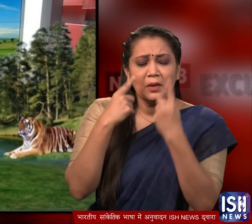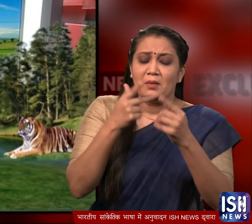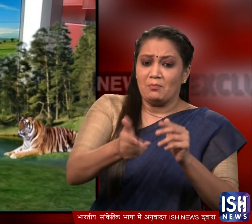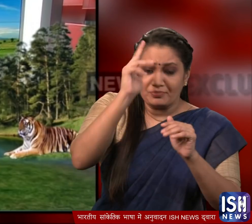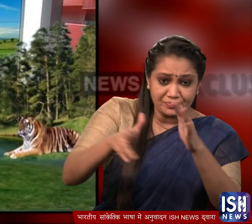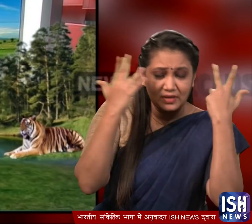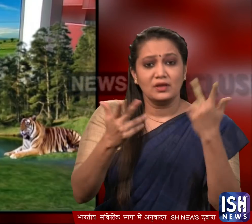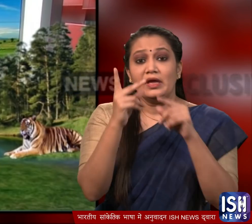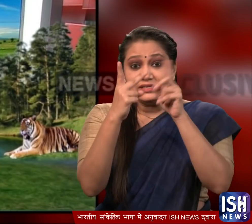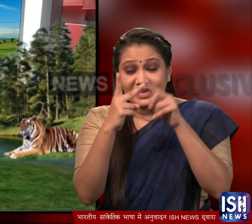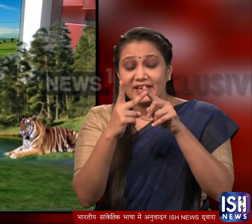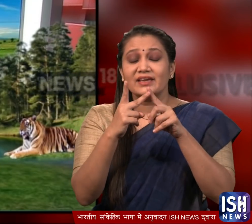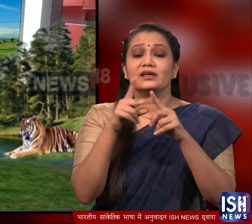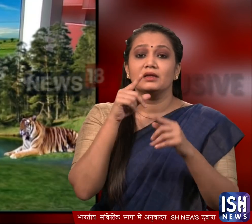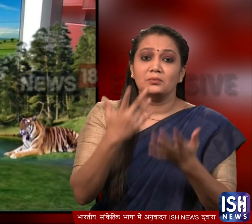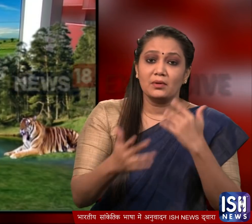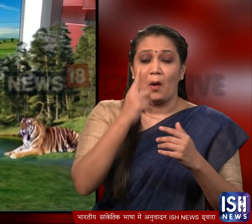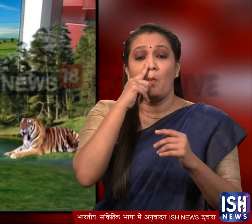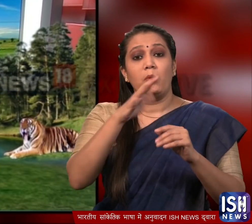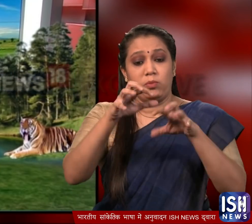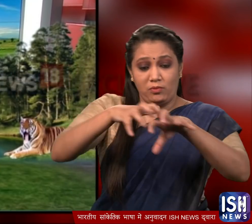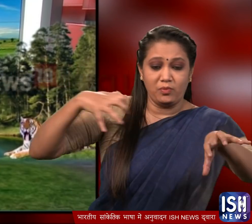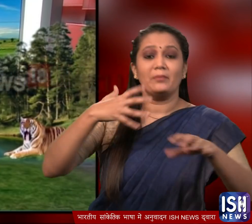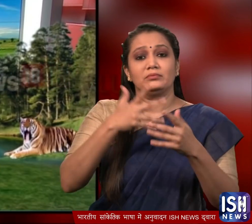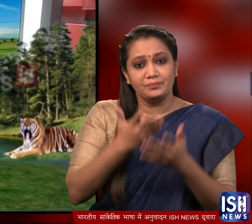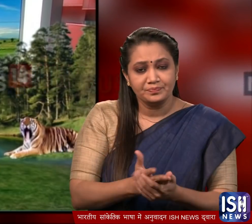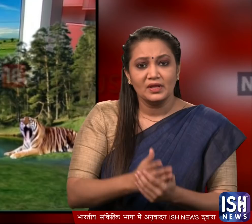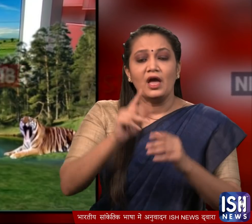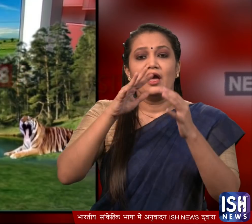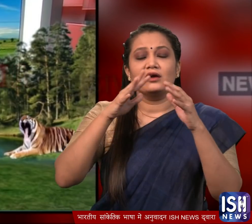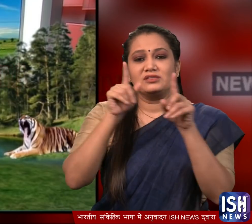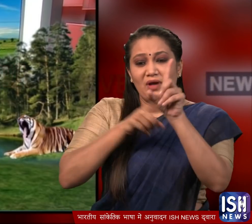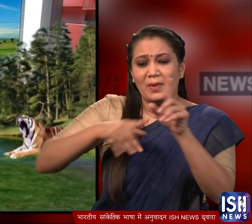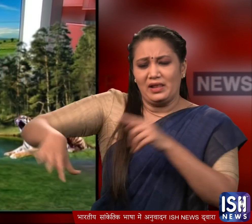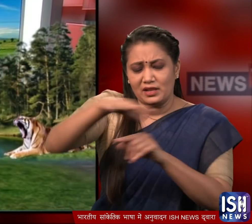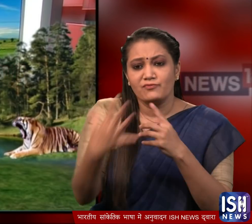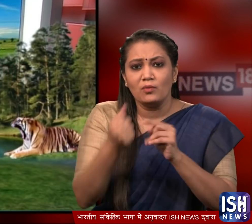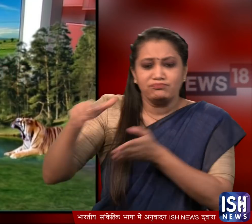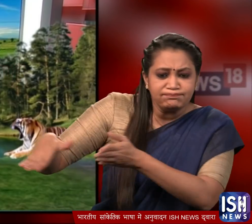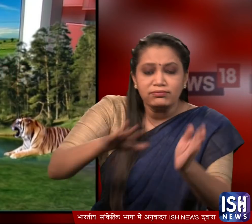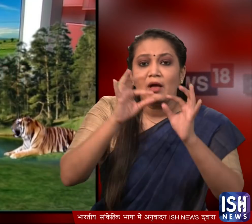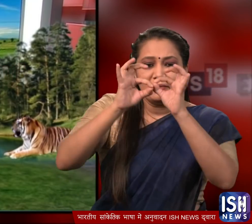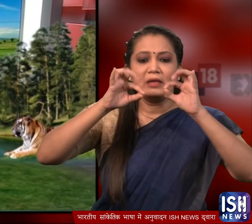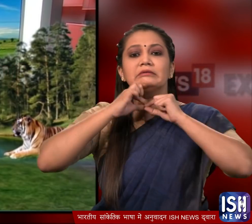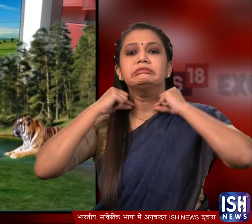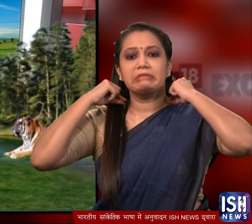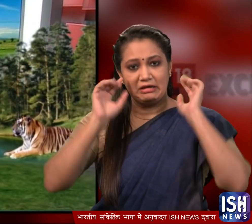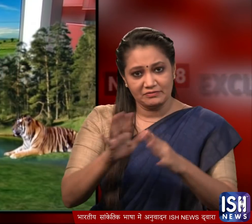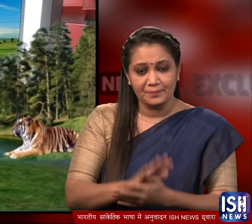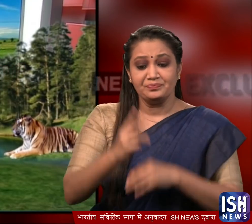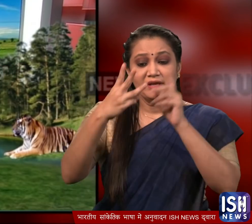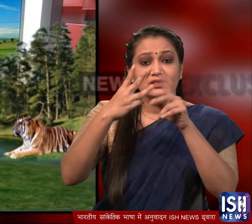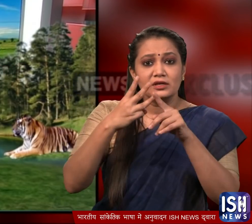बताया, जबकि दूसरा शव बाघिन का मिला, जिसकी मौत महाराष्ट्र के यवतमाल में हुई। उसका शव एक नाले से बरामद हुआ और उसके गले में तार फंसा